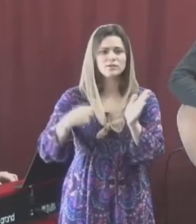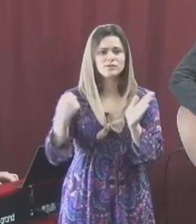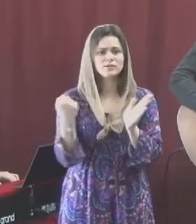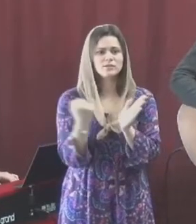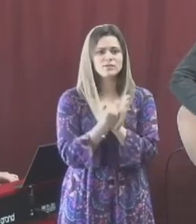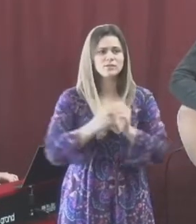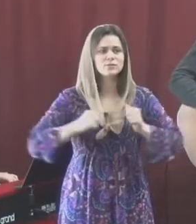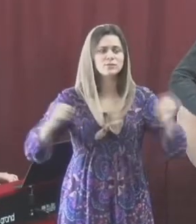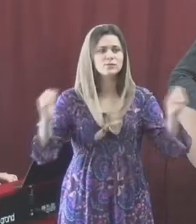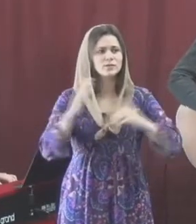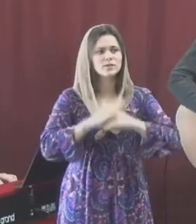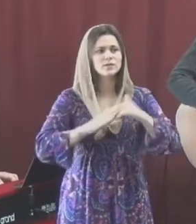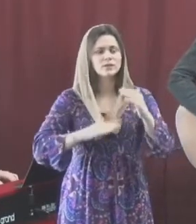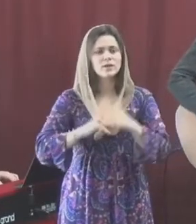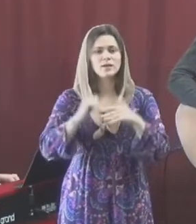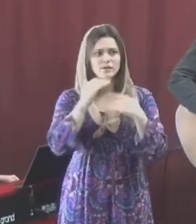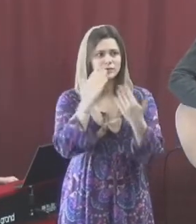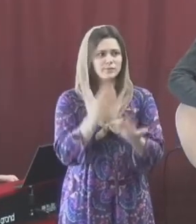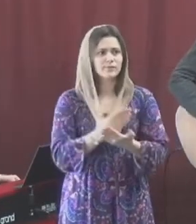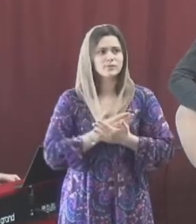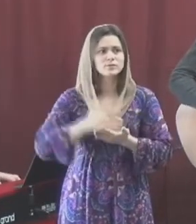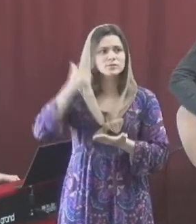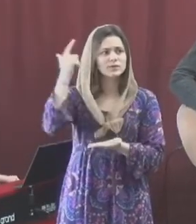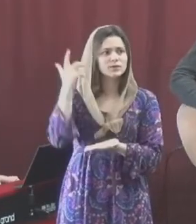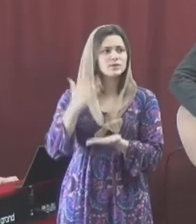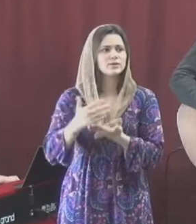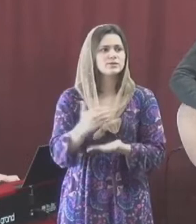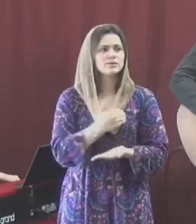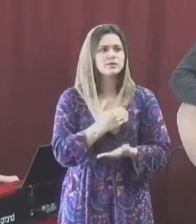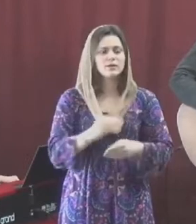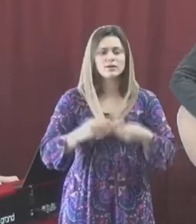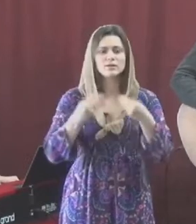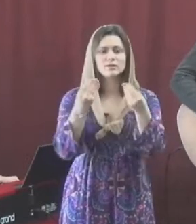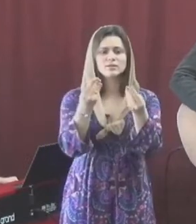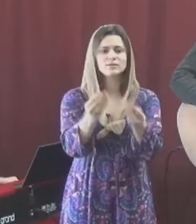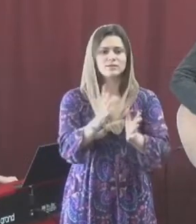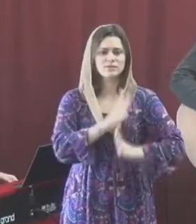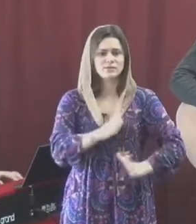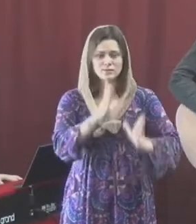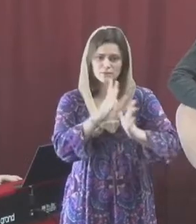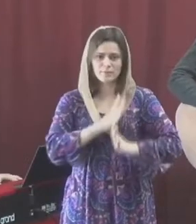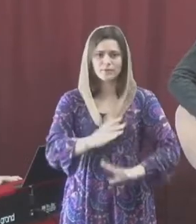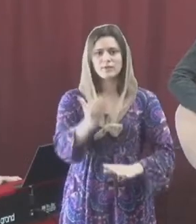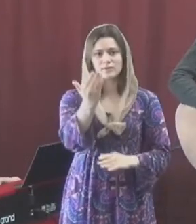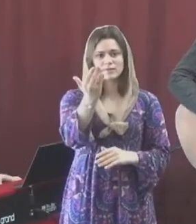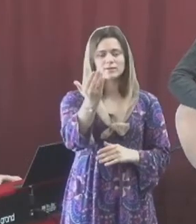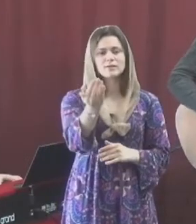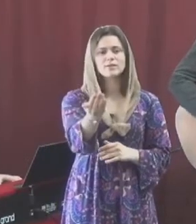пробиті руки любов? Господь хоче дати надію